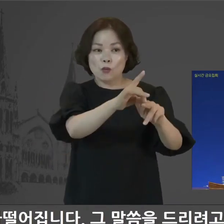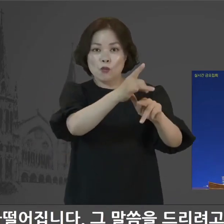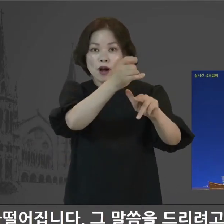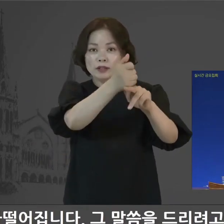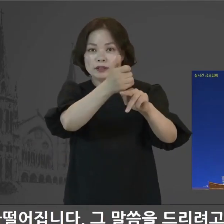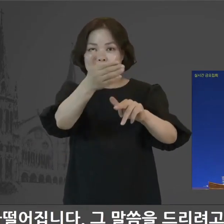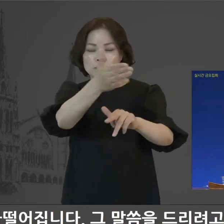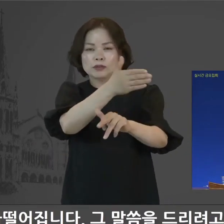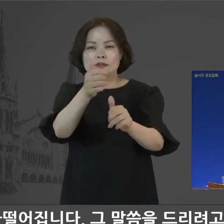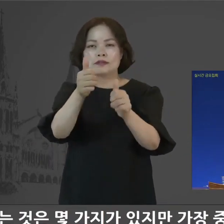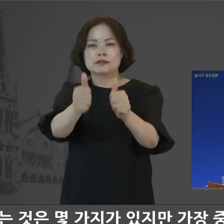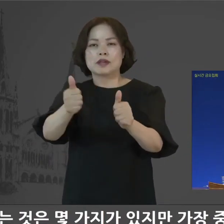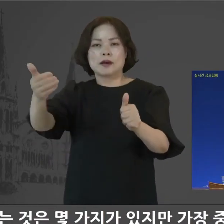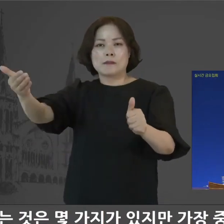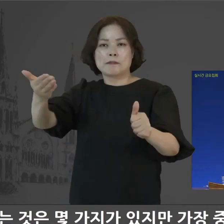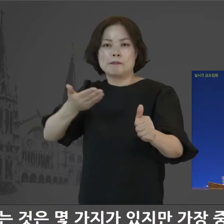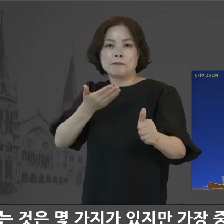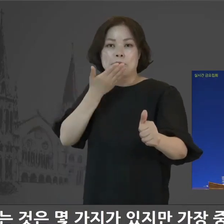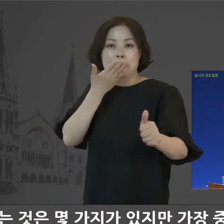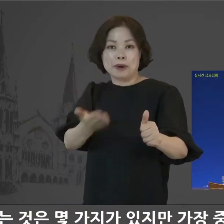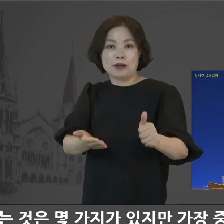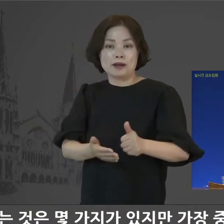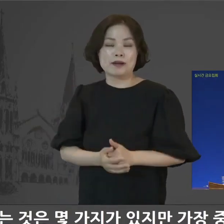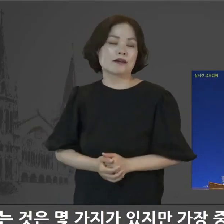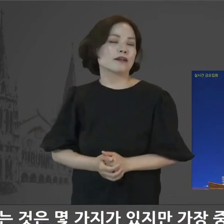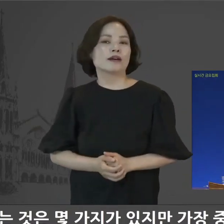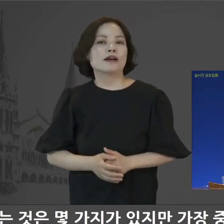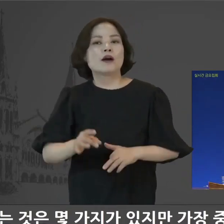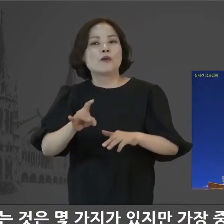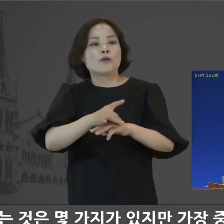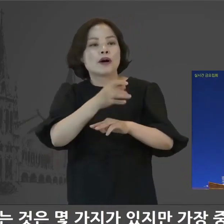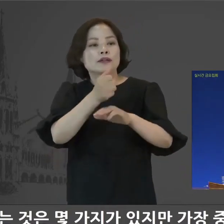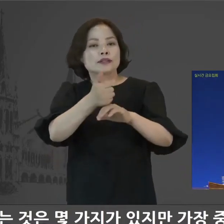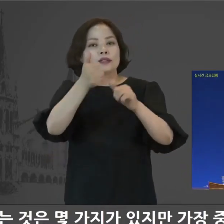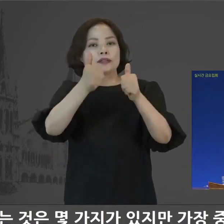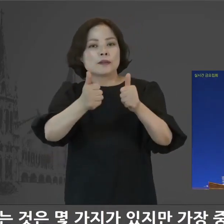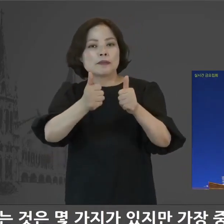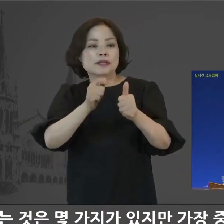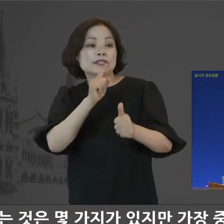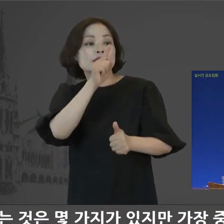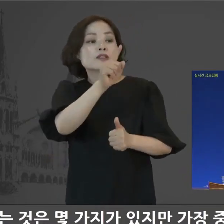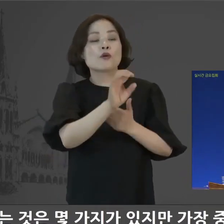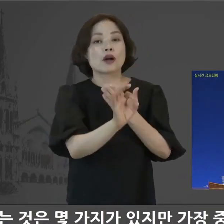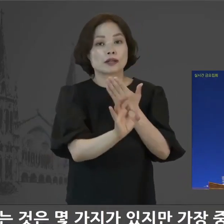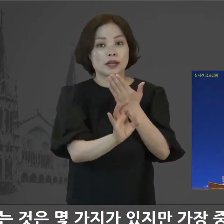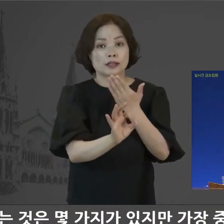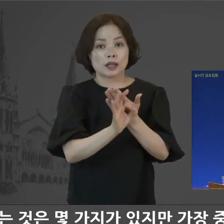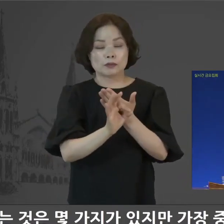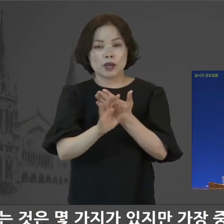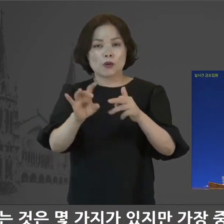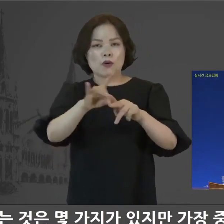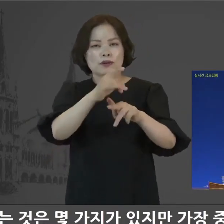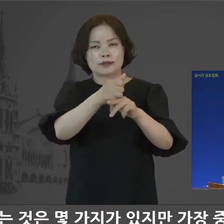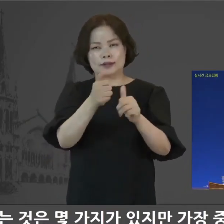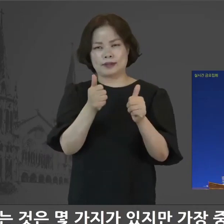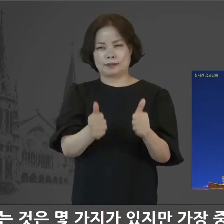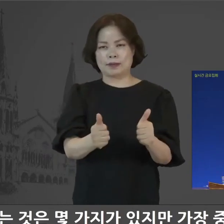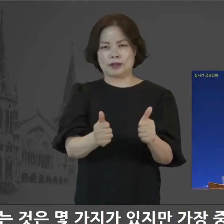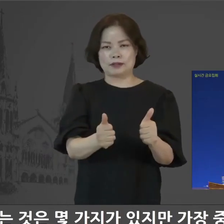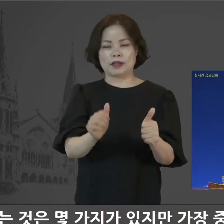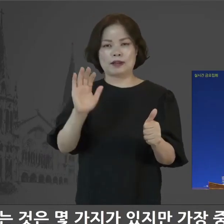황제로부터 재판을 받을 수 있는 권한입니다. 황제한테 재판 신청을 하게 되면 황제가 심판을 해줘야